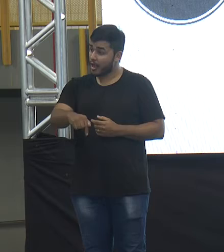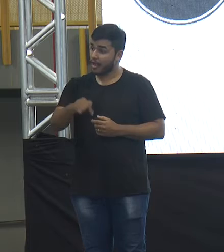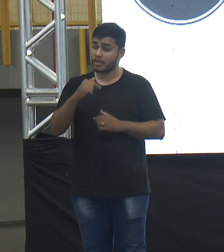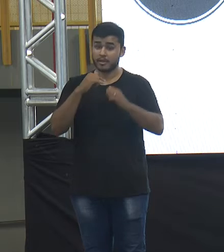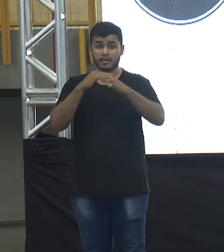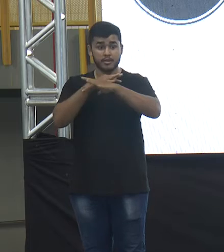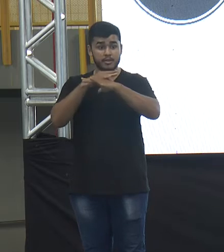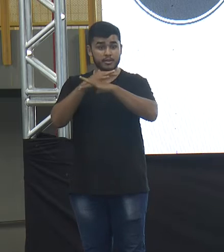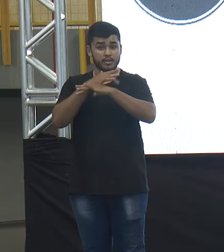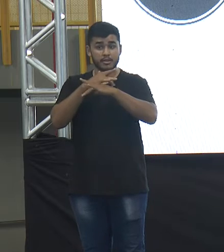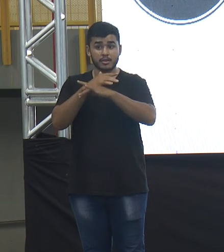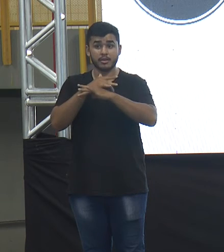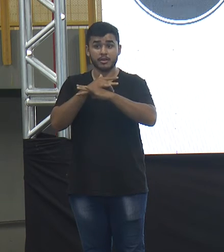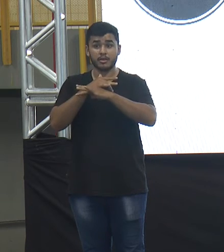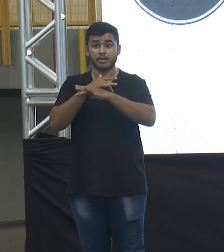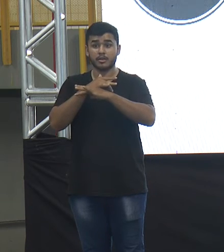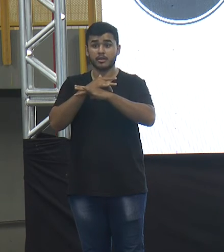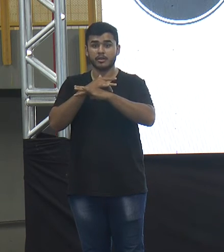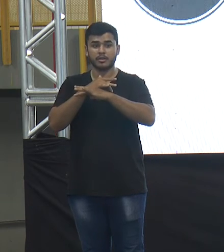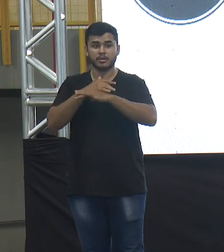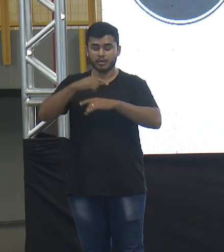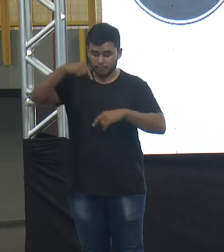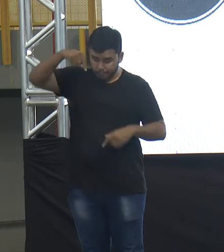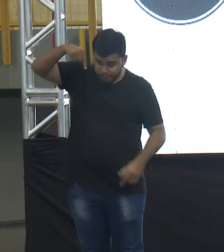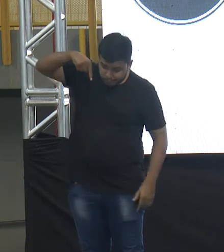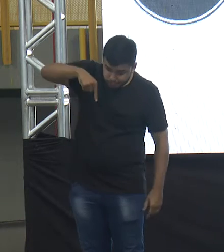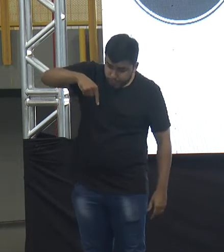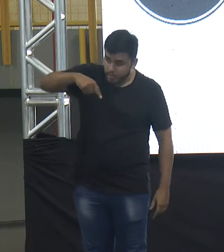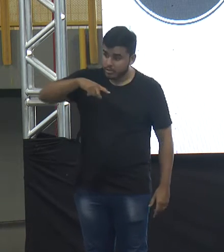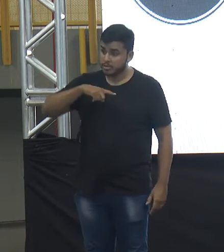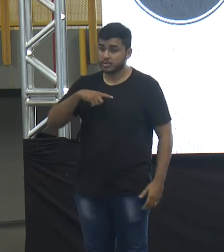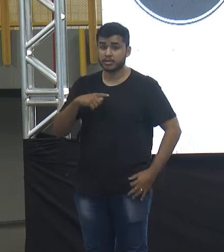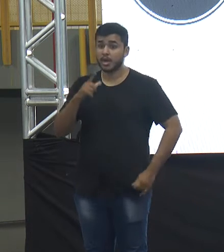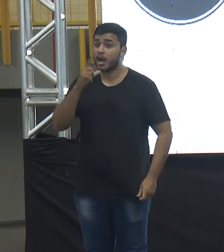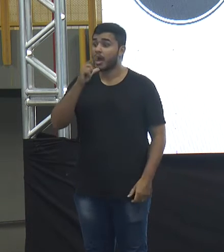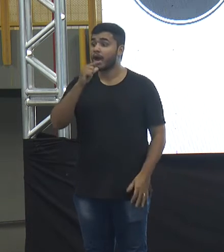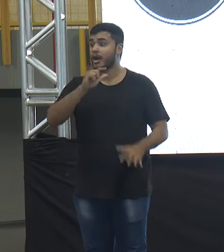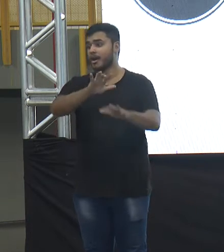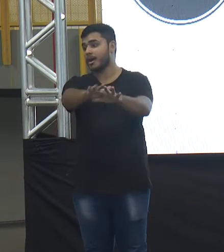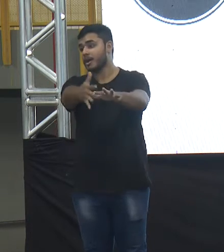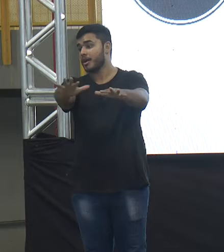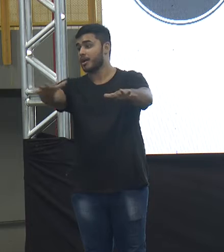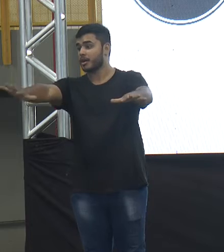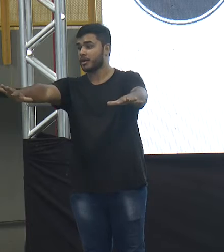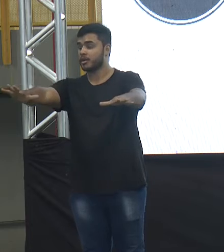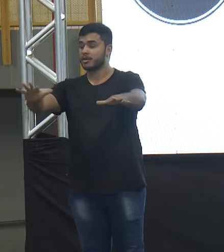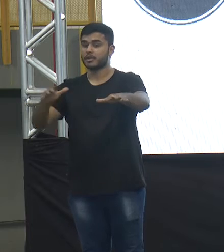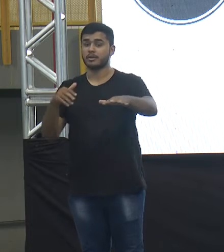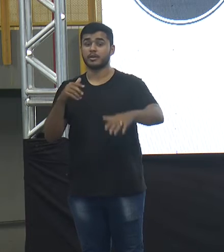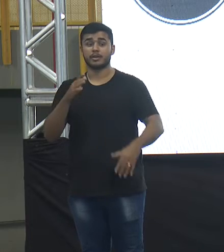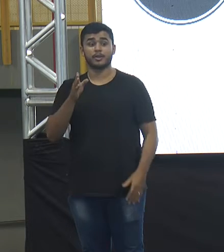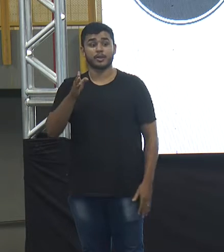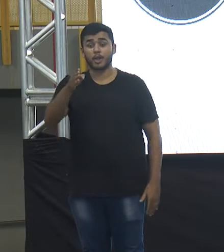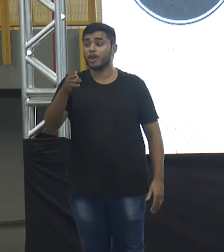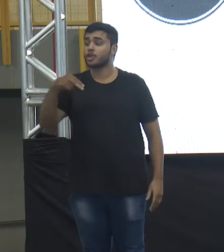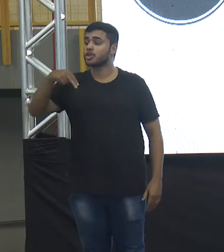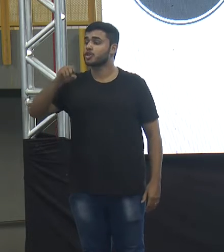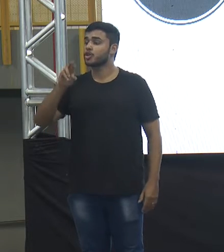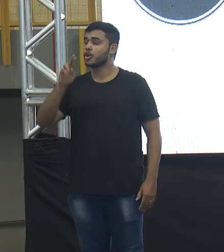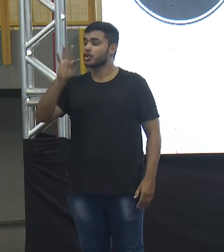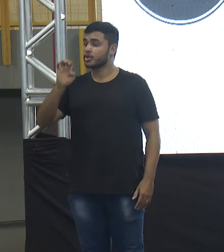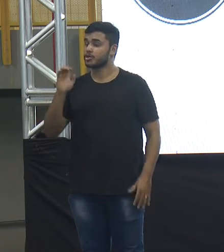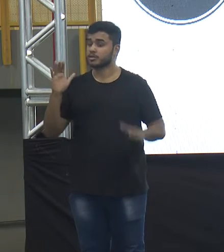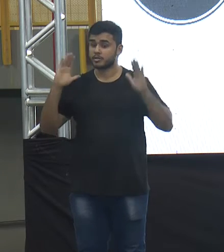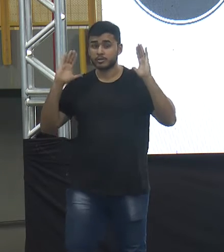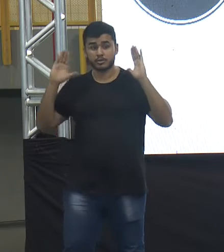geográfico. Já começa aí a primeira confusão. O litoral parte do litoral está no norte da cidade. O aeroporto